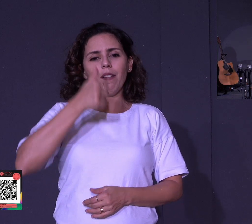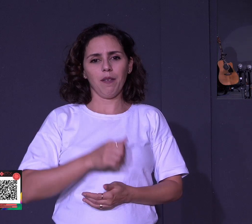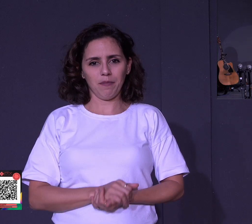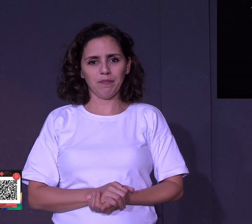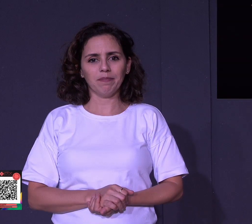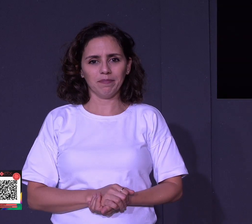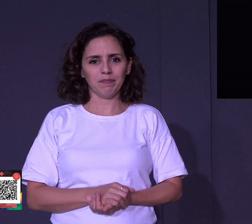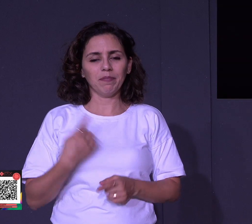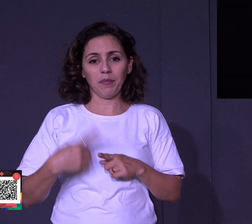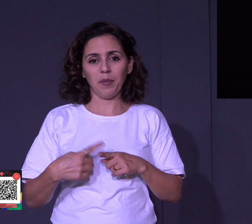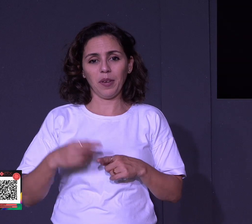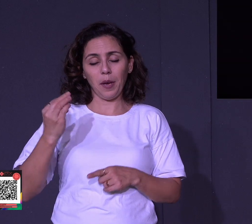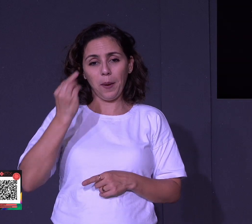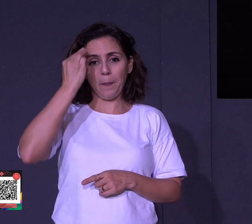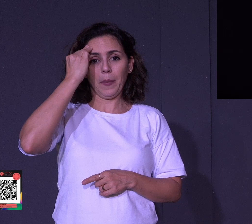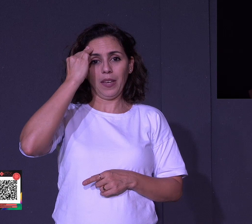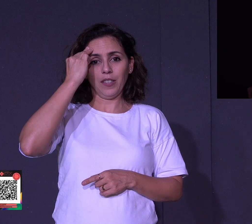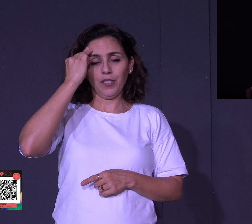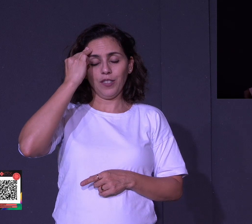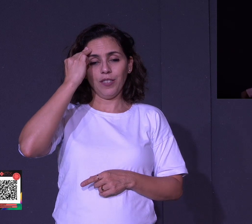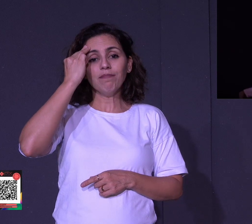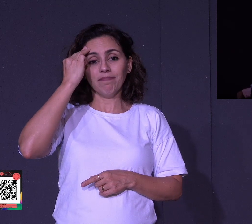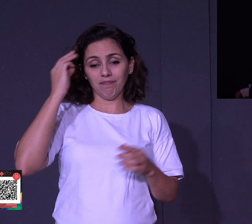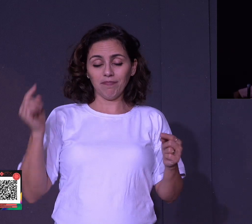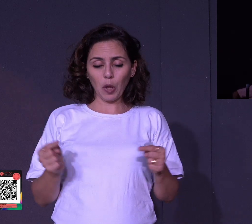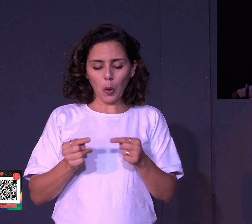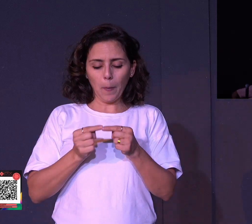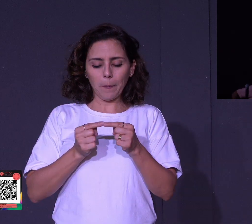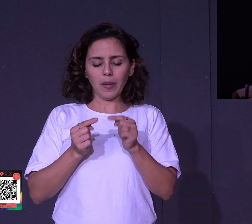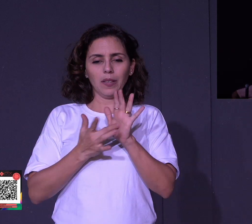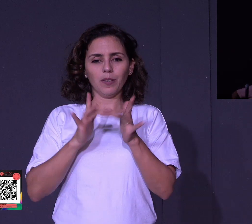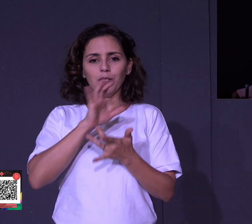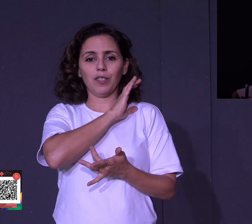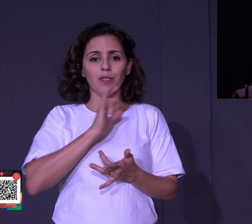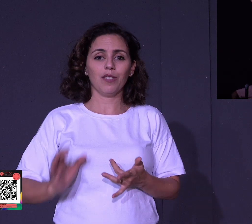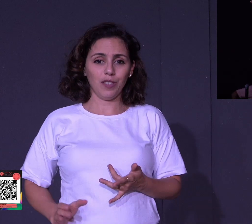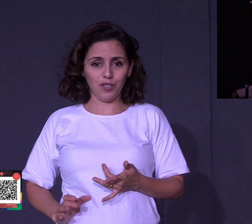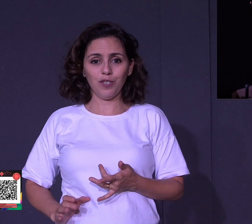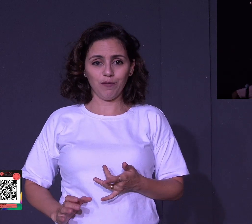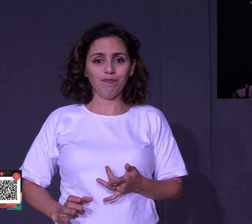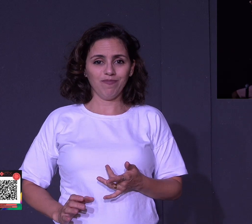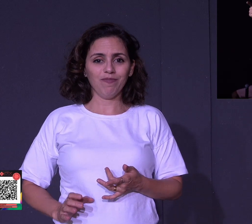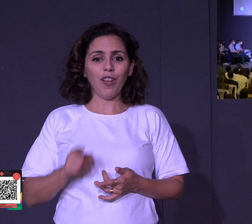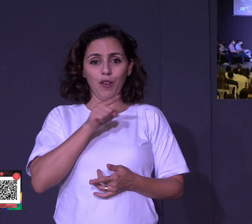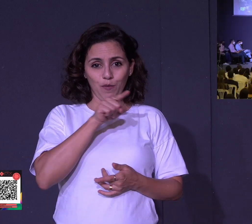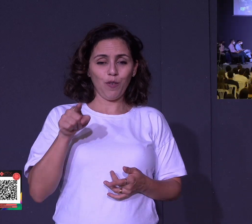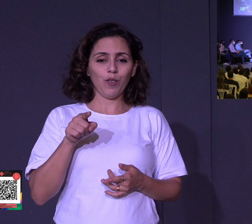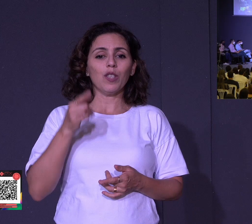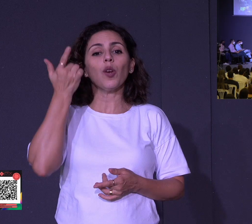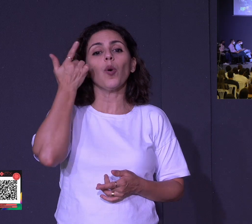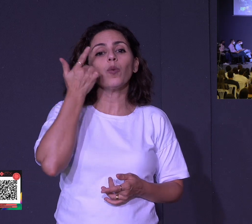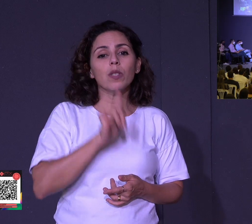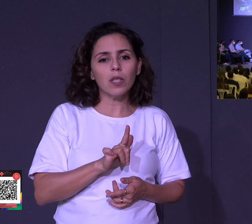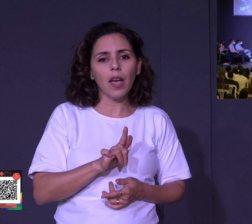mente de Cristo. E com a mente de Cristo você aprende a discernir bem as pessoas. Você não